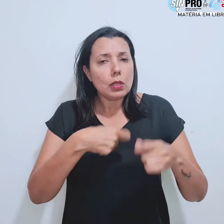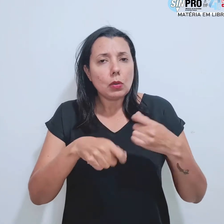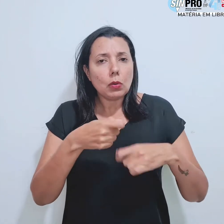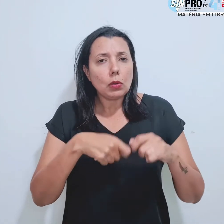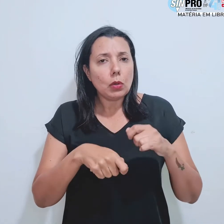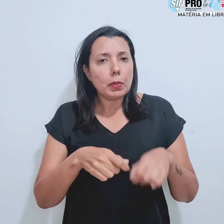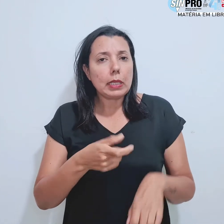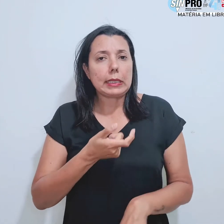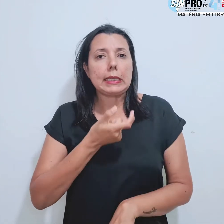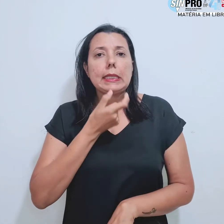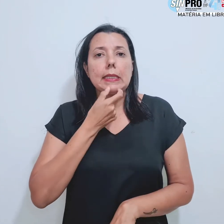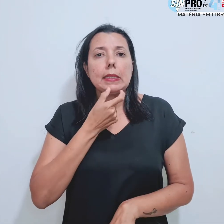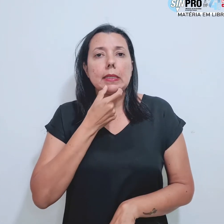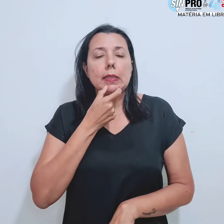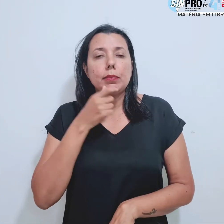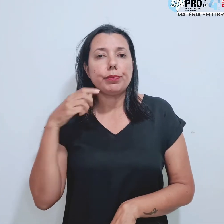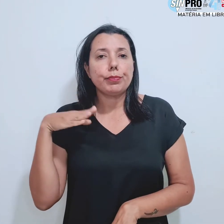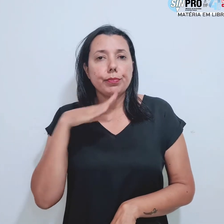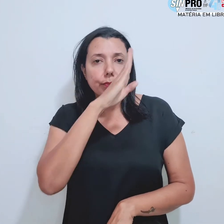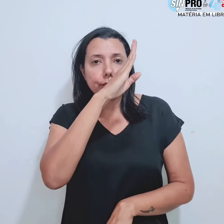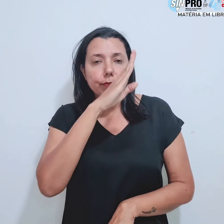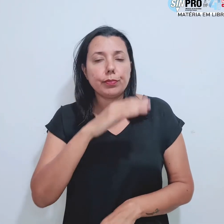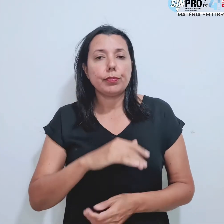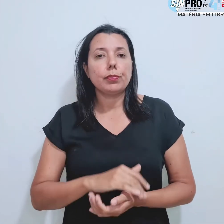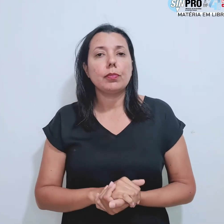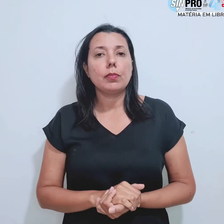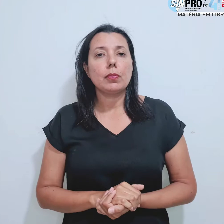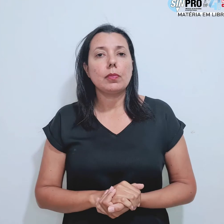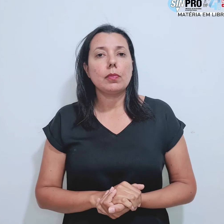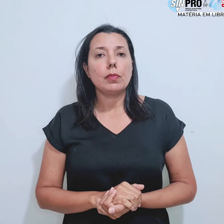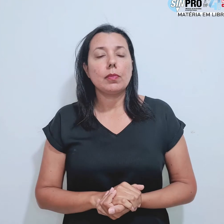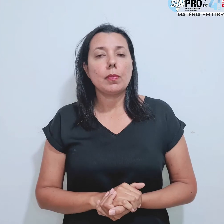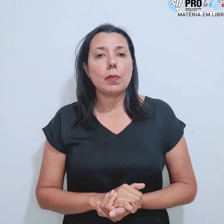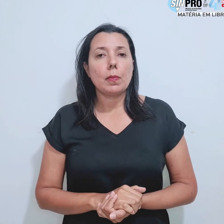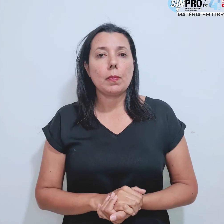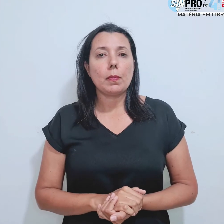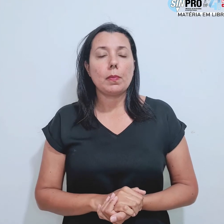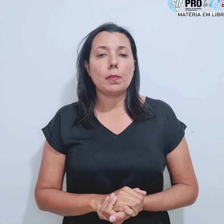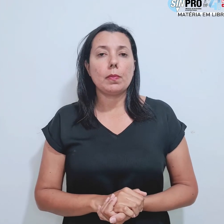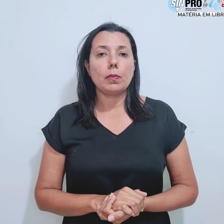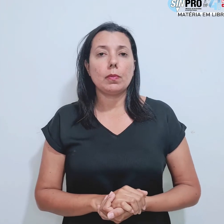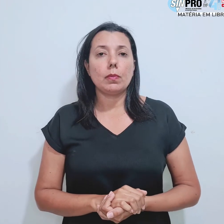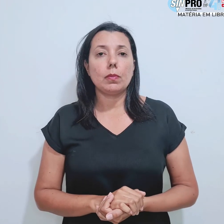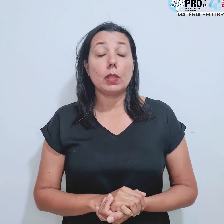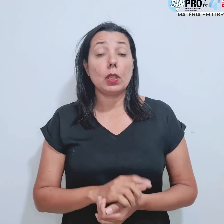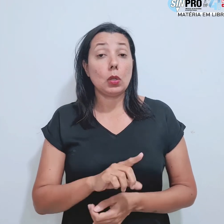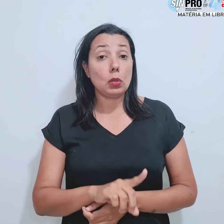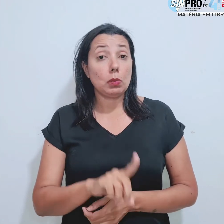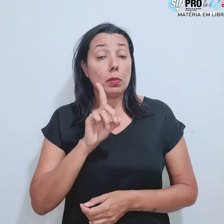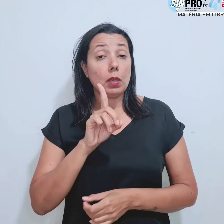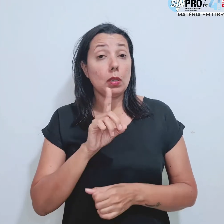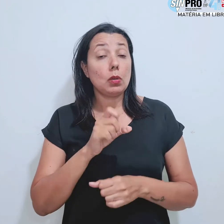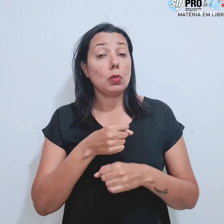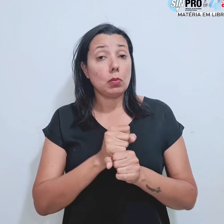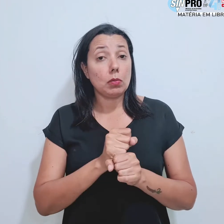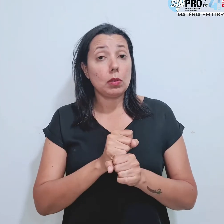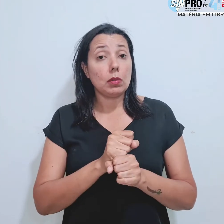econômica neoliberal do governo Jair Bolsonaro sem partido. No primeiro ano de